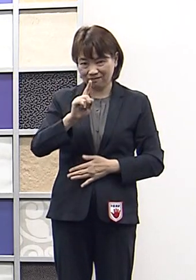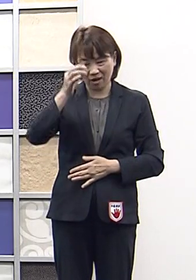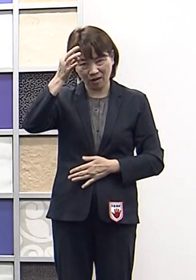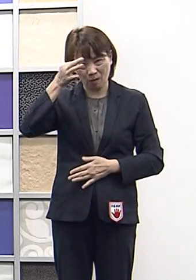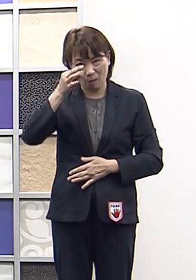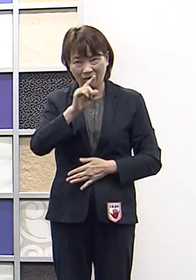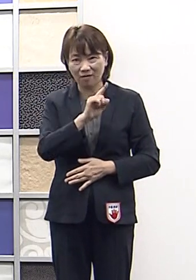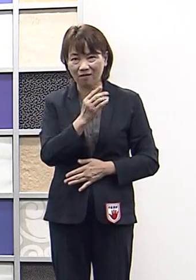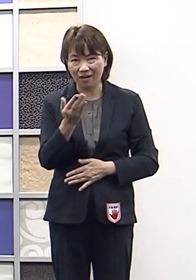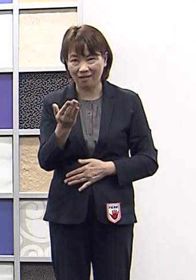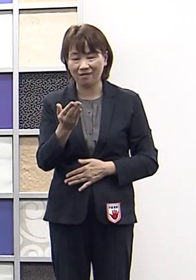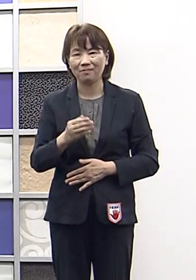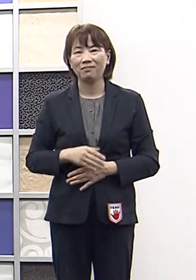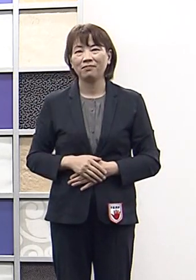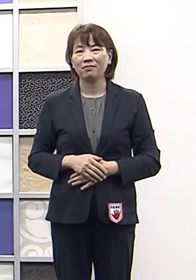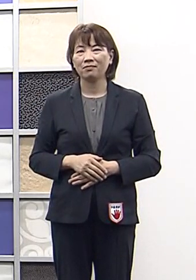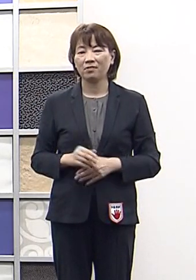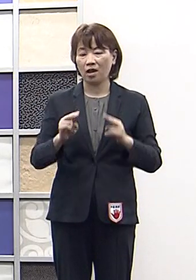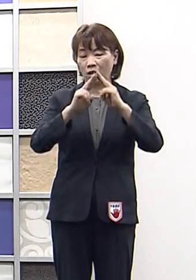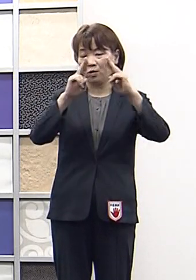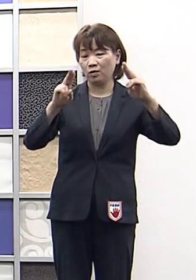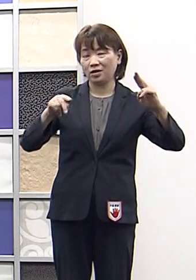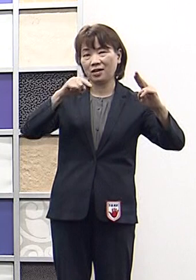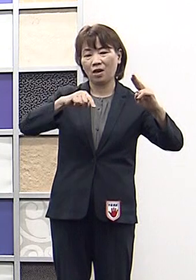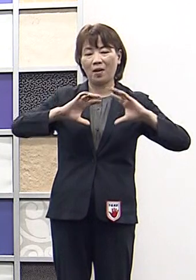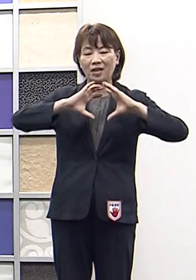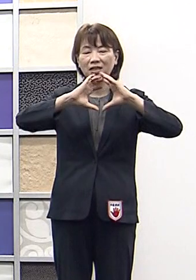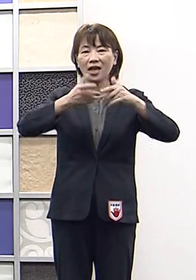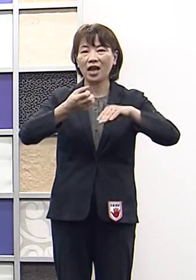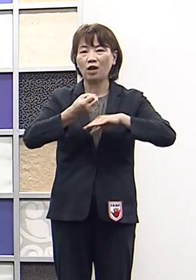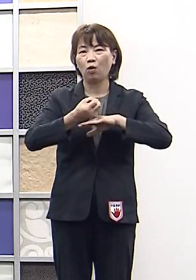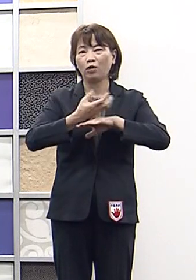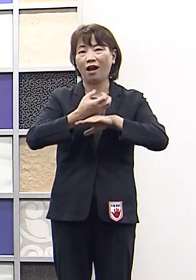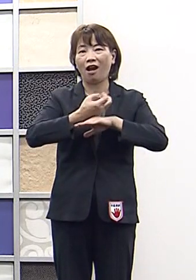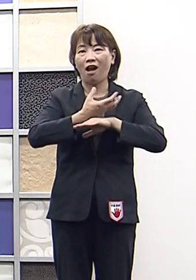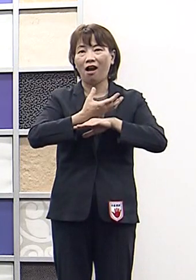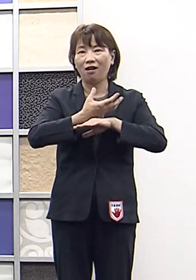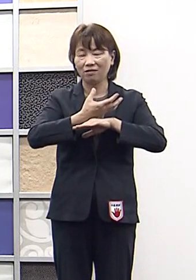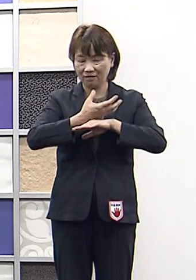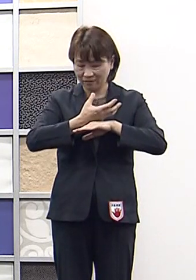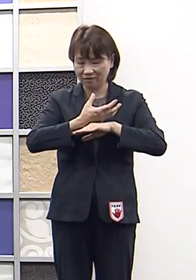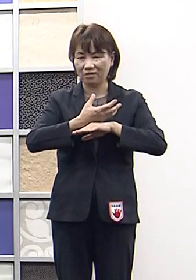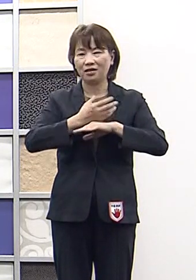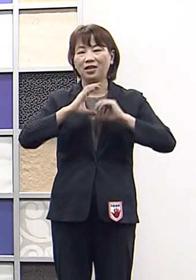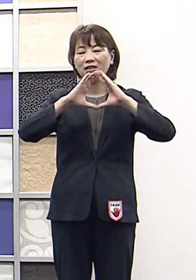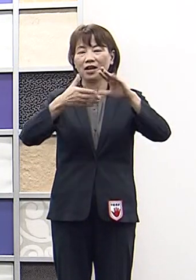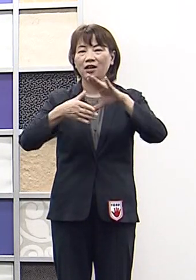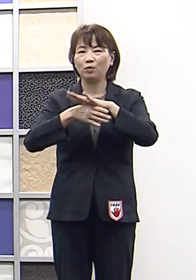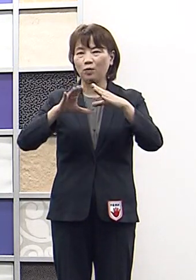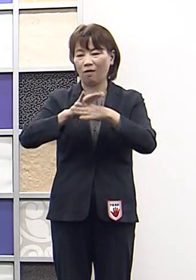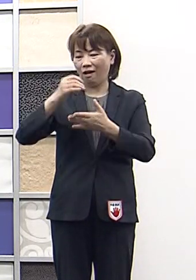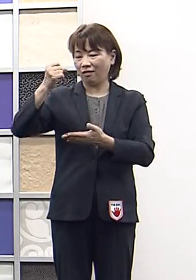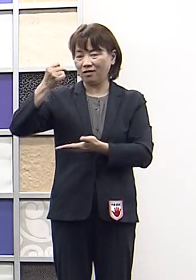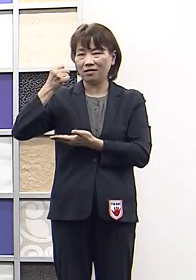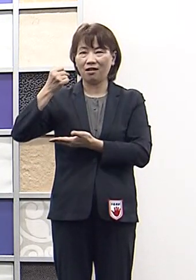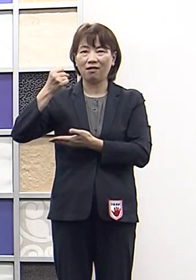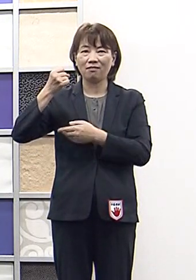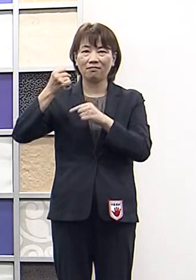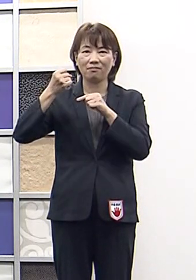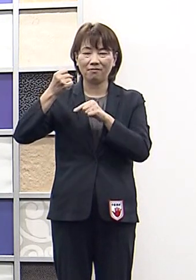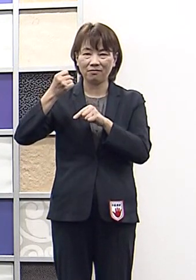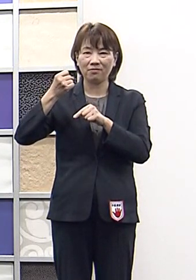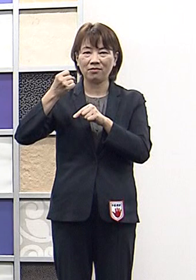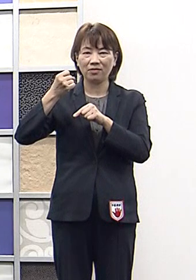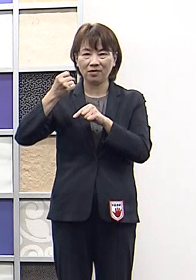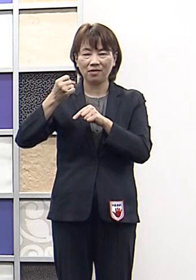いわゆる世界文化遺産、ある意味世界の宝物である富士山のについて、